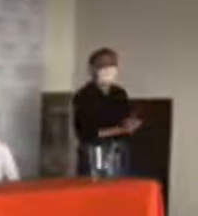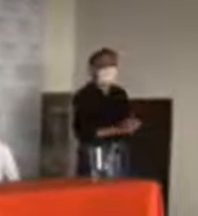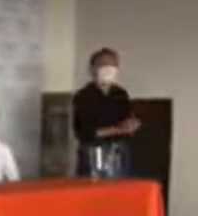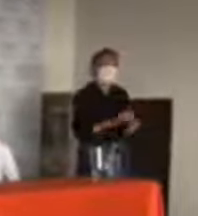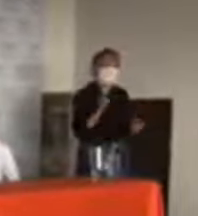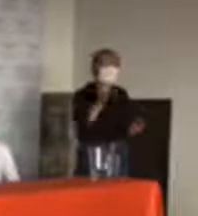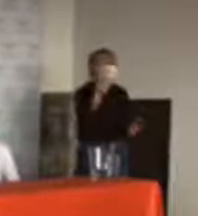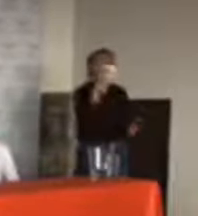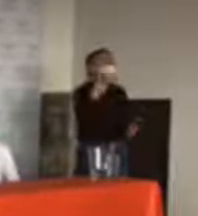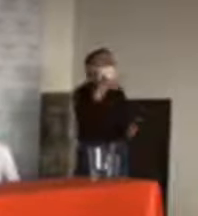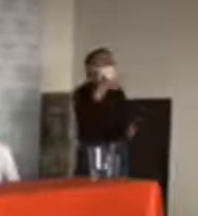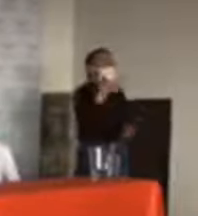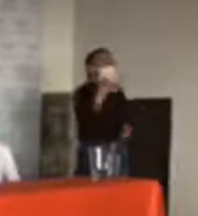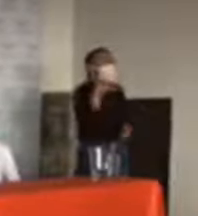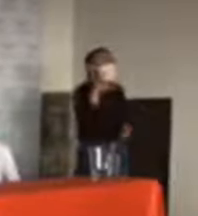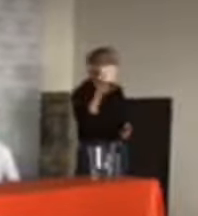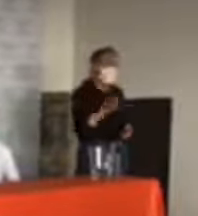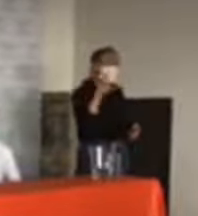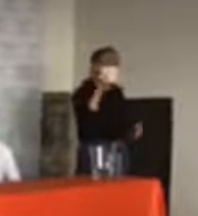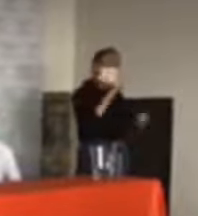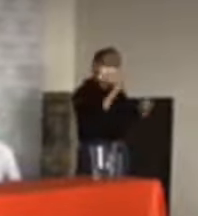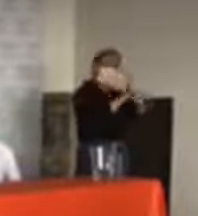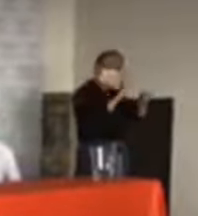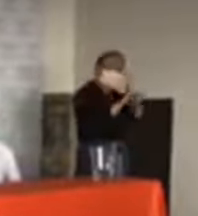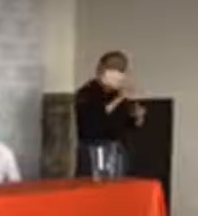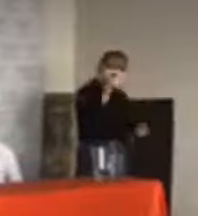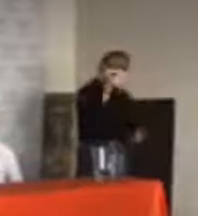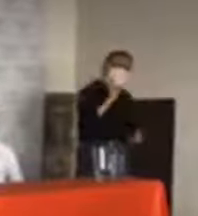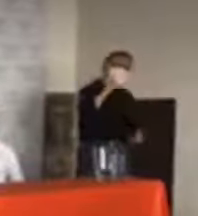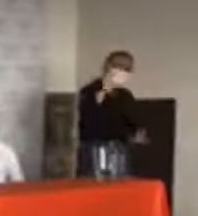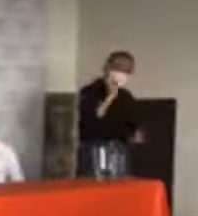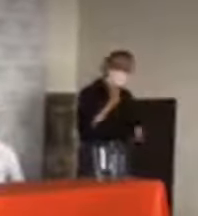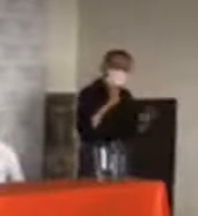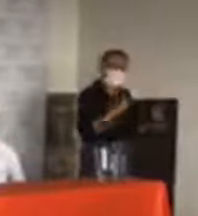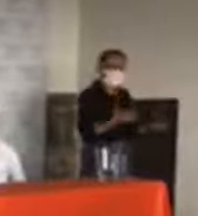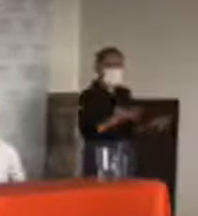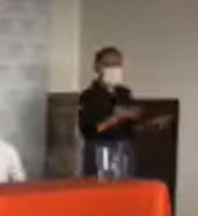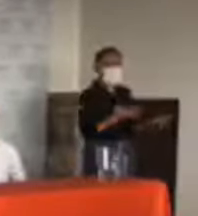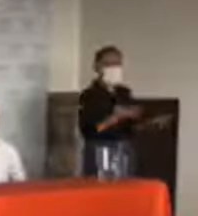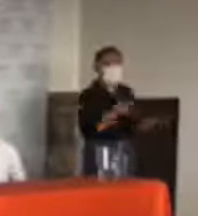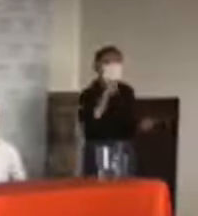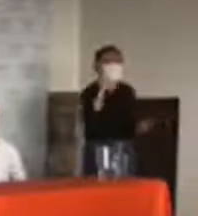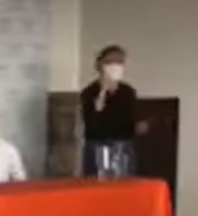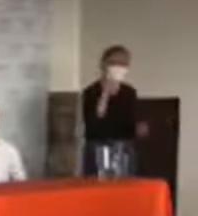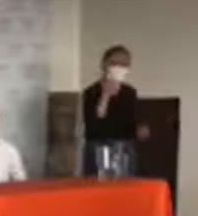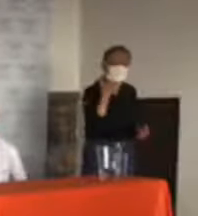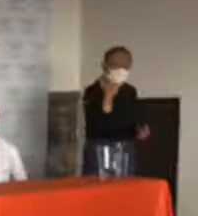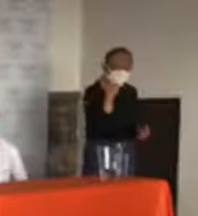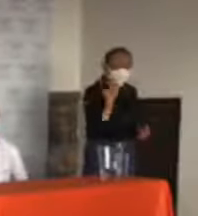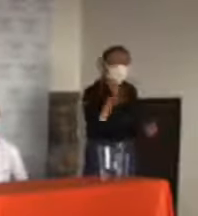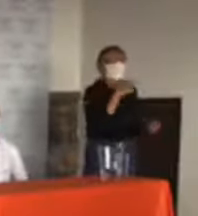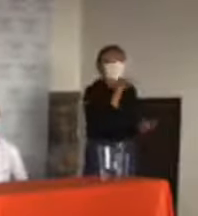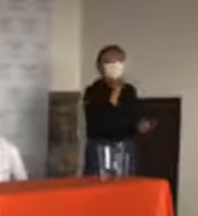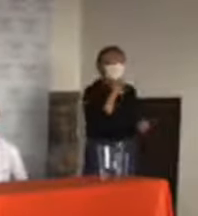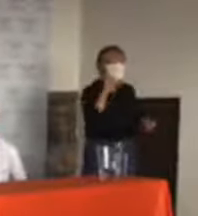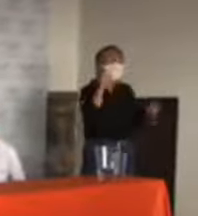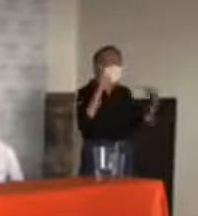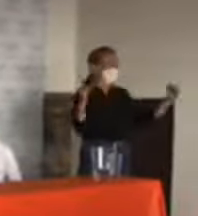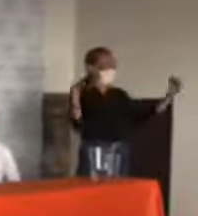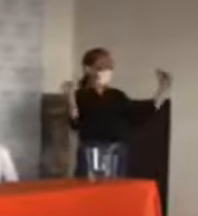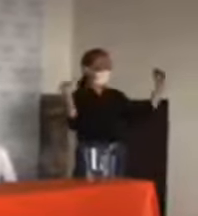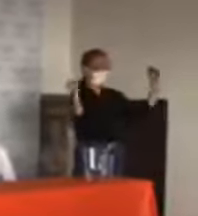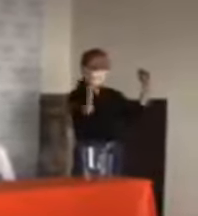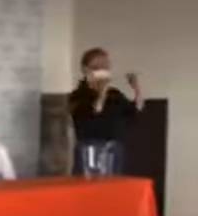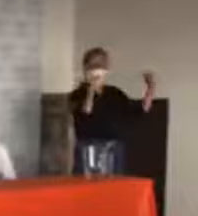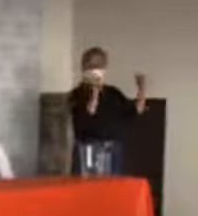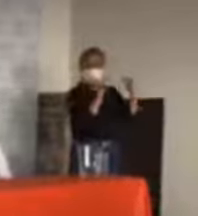violencia es sobradamente conocida, y su apuesta a favor de la pluralidad e inclusión destaca en la Asamblea de